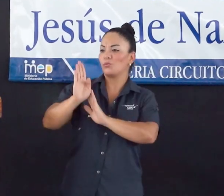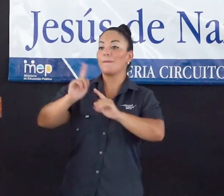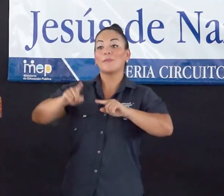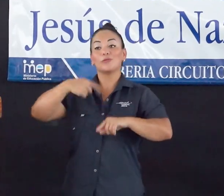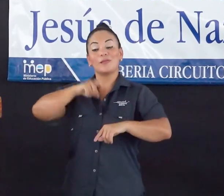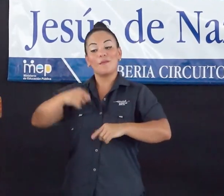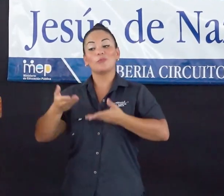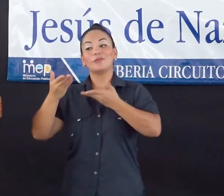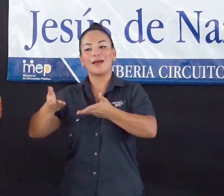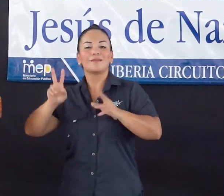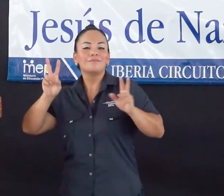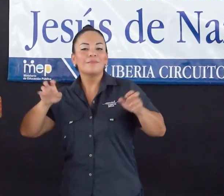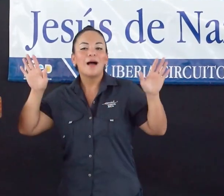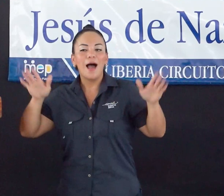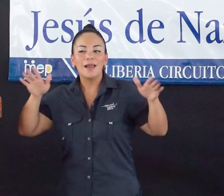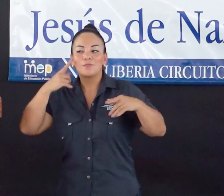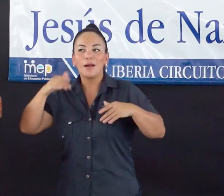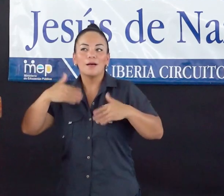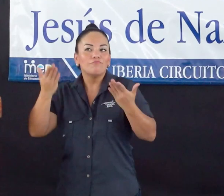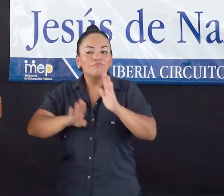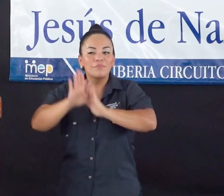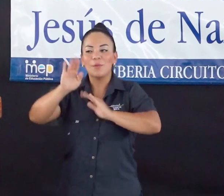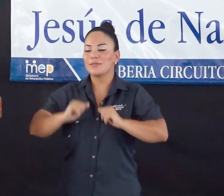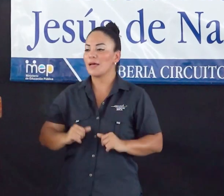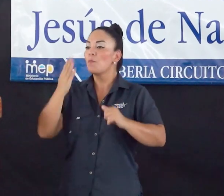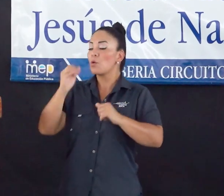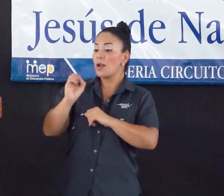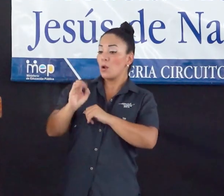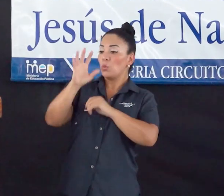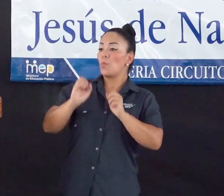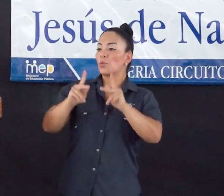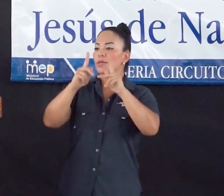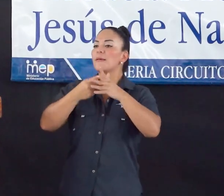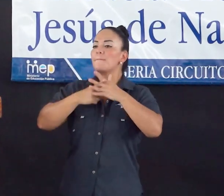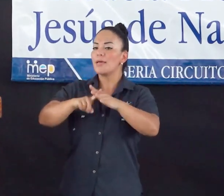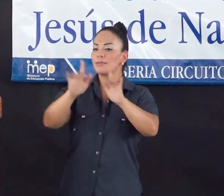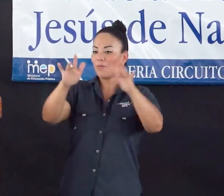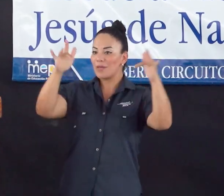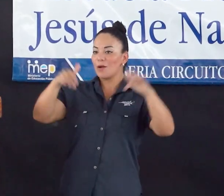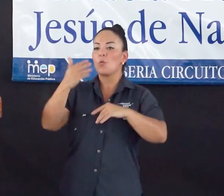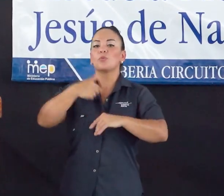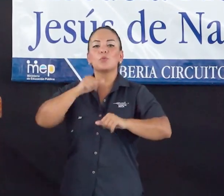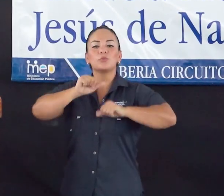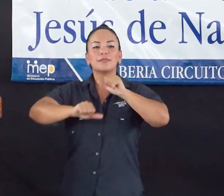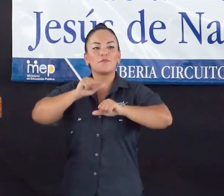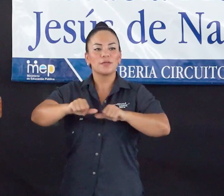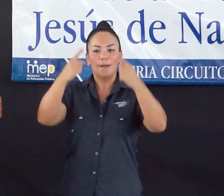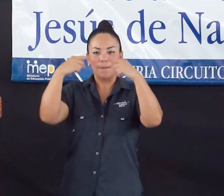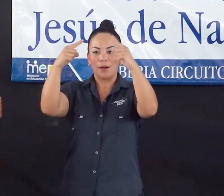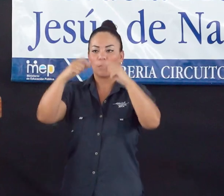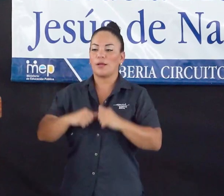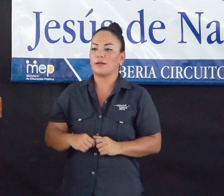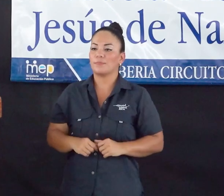alas. Porque la luz de las oportunidades comienza a brillar cuando uno se esfuerza por